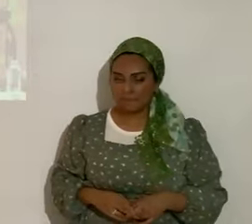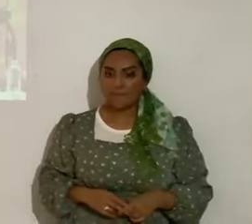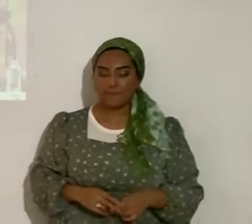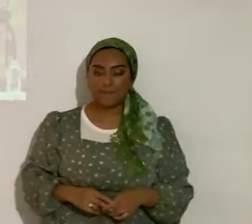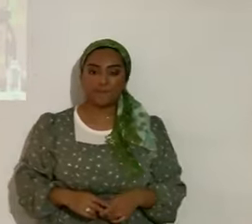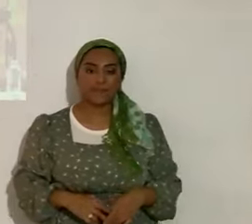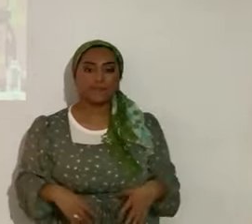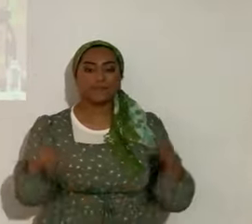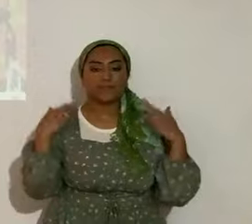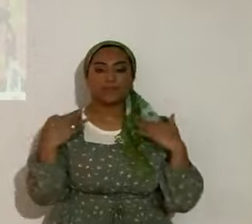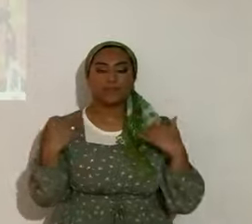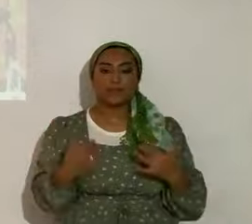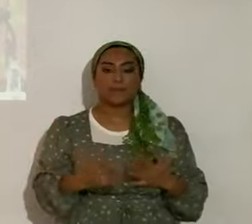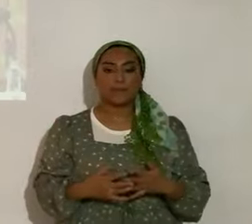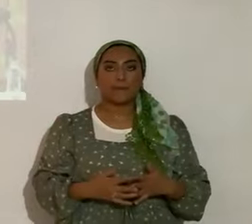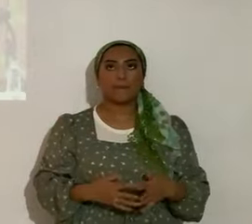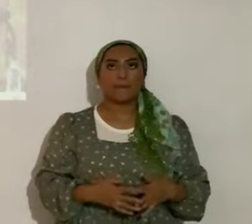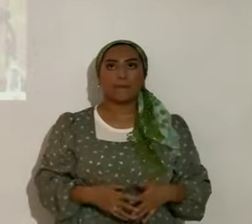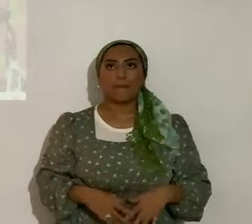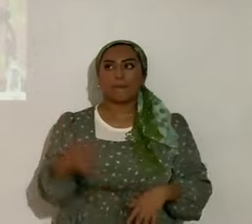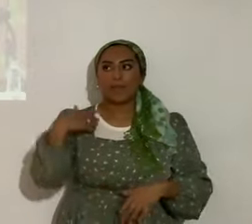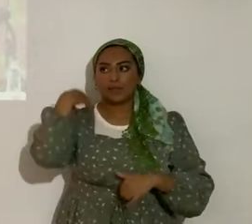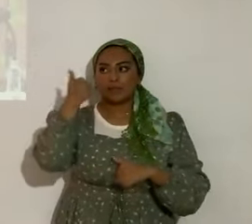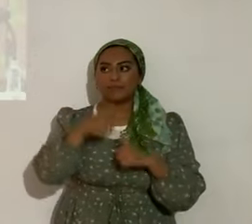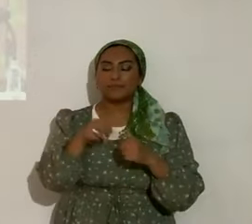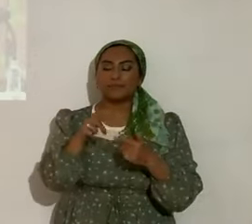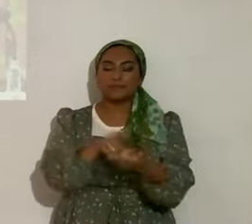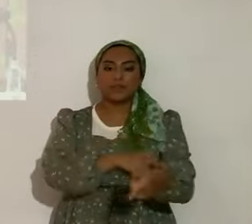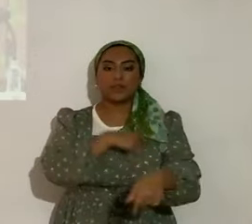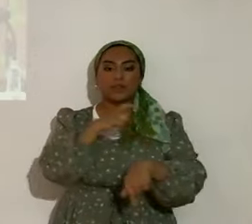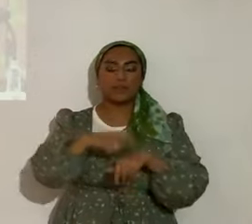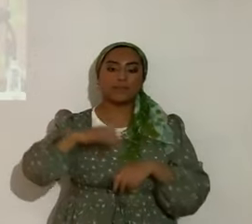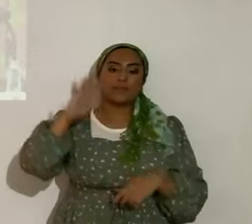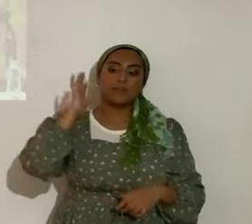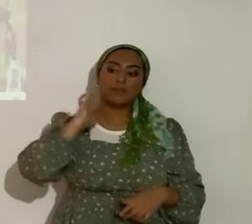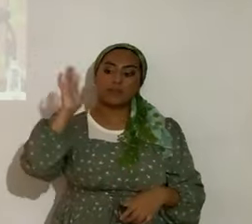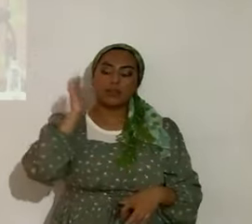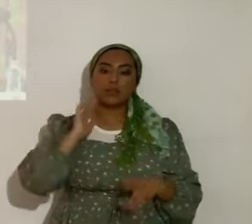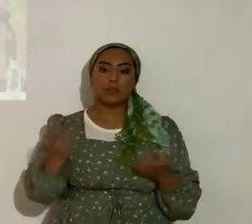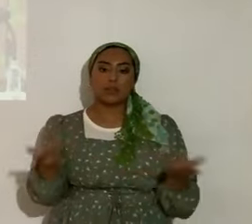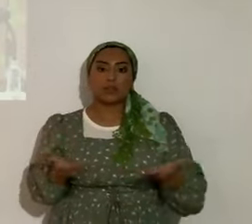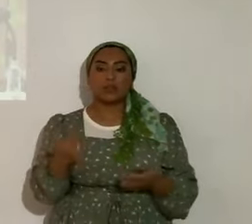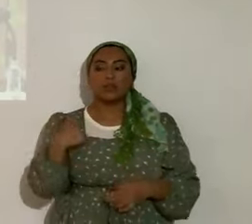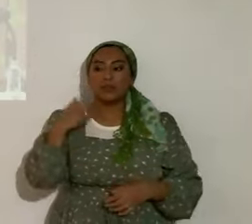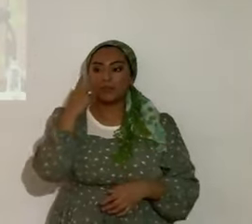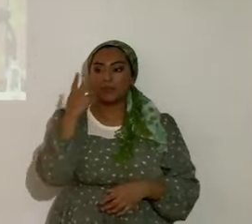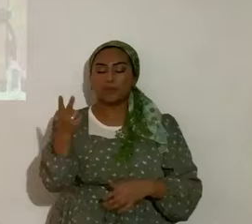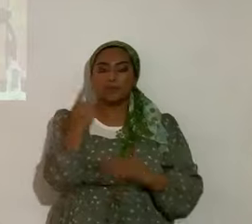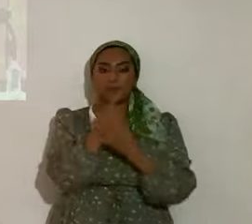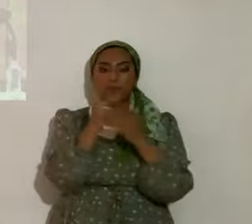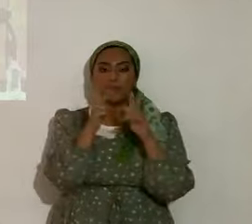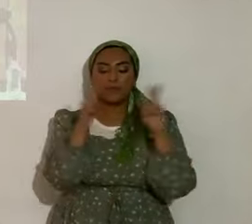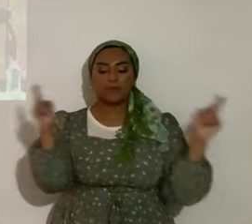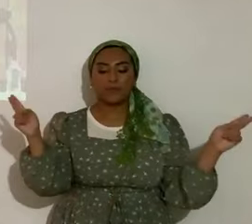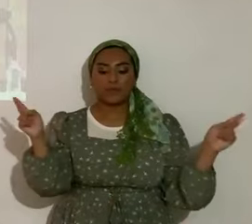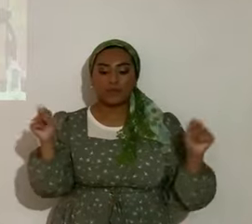entender? Ahora, hace mucho tiempo, ahora que veíamos la parasha de